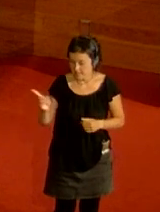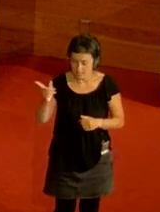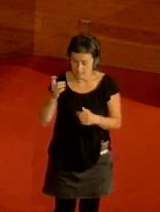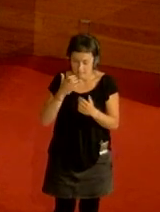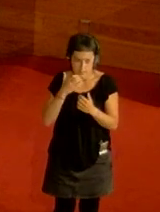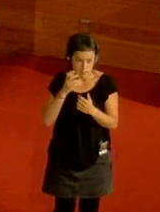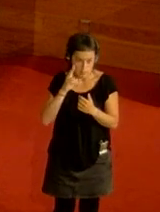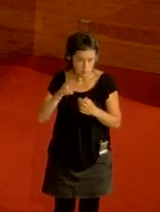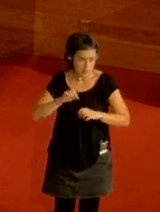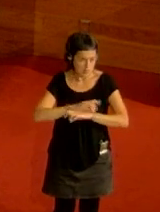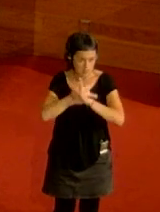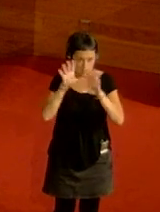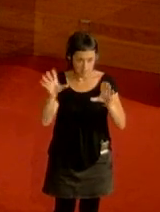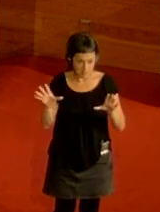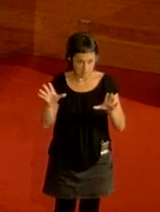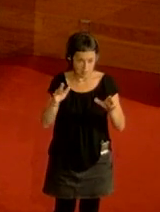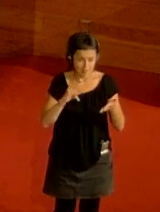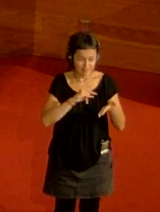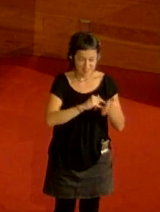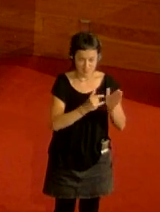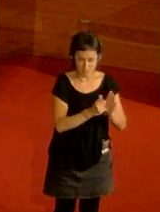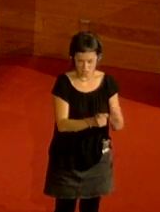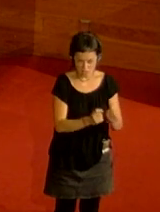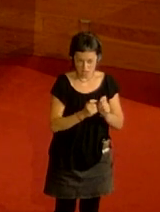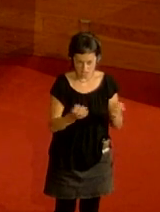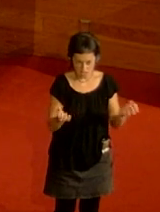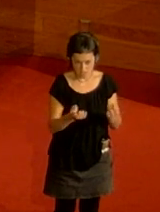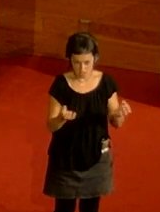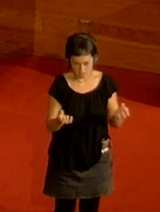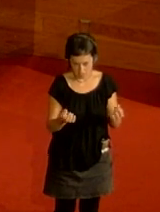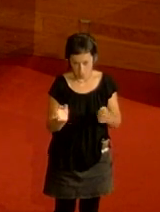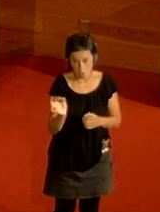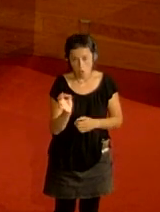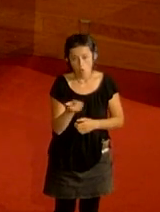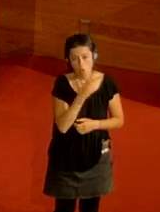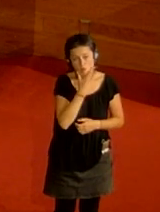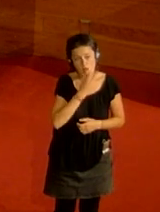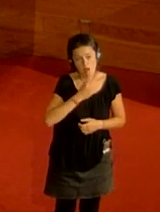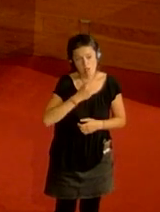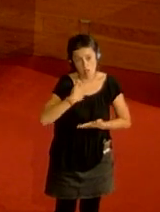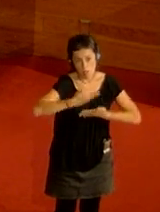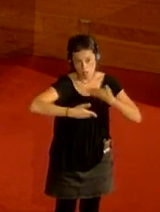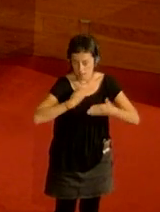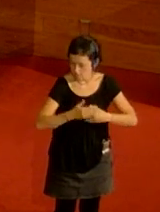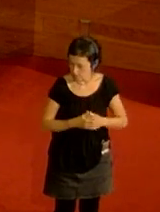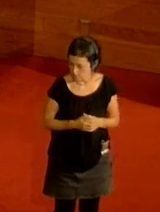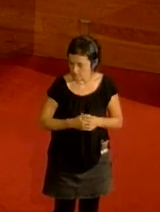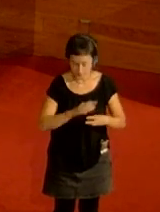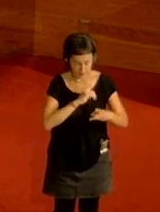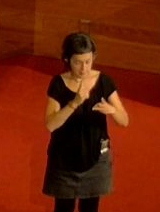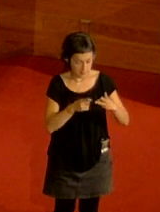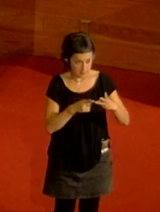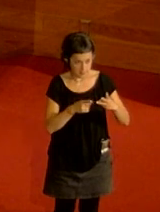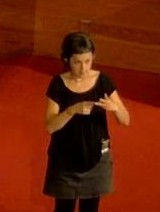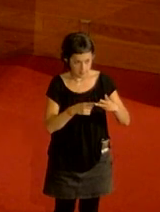la eh tecnificación o la en este caso la fácil operacionalización y En tercer lugar la